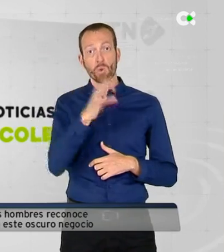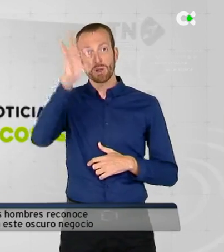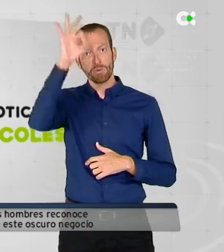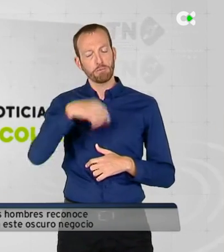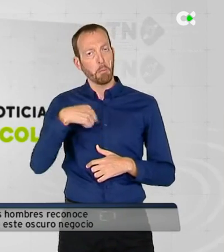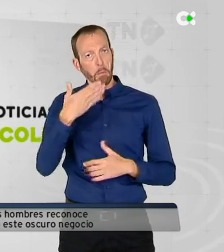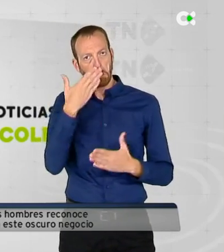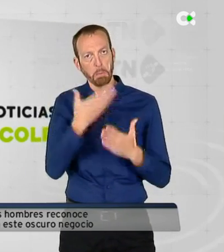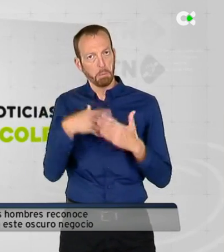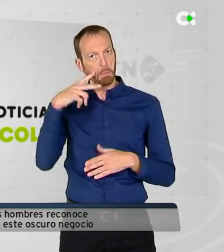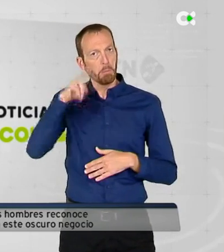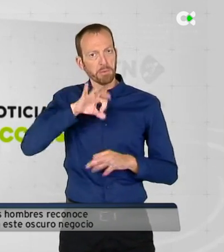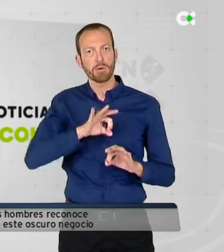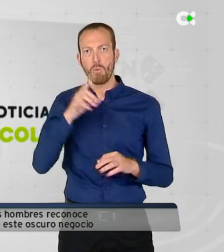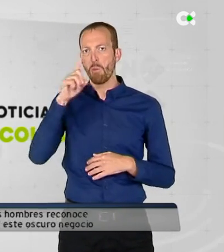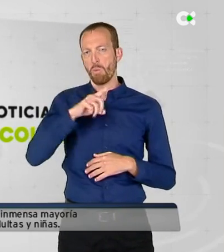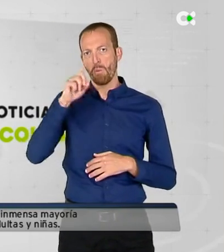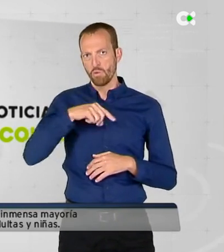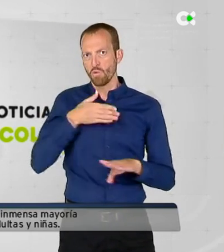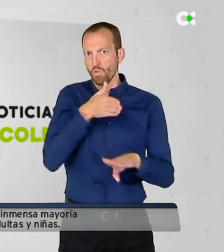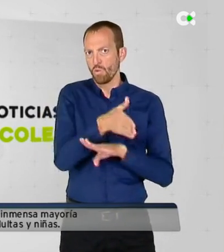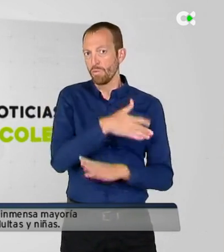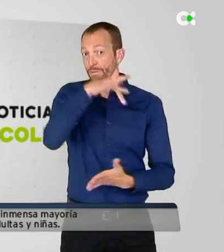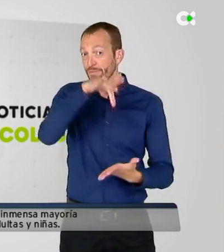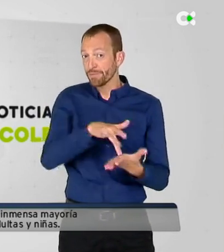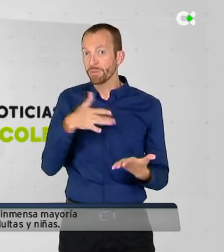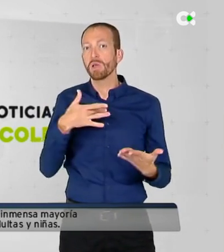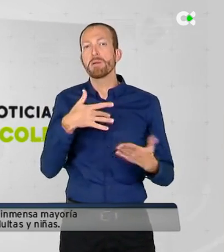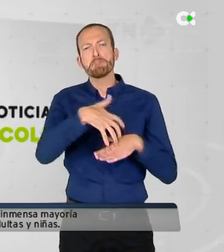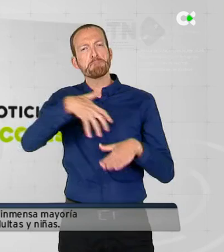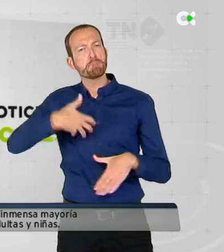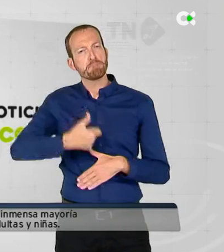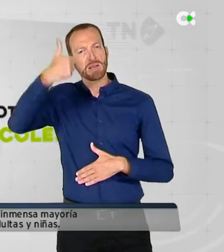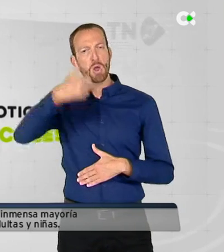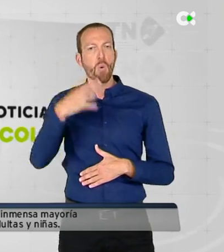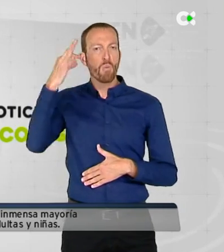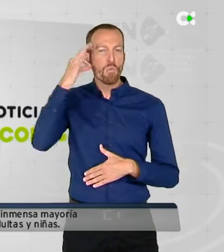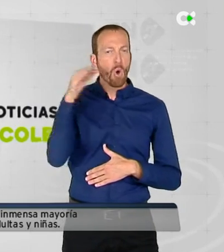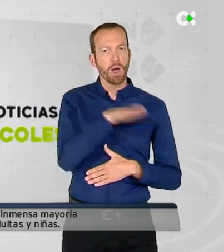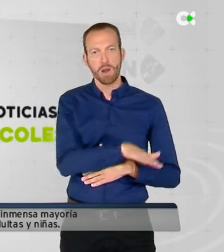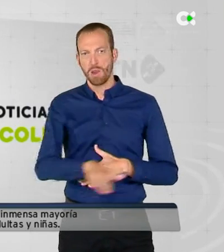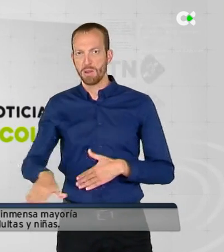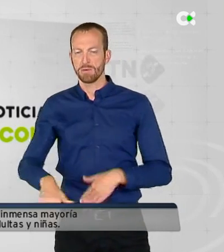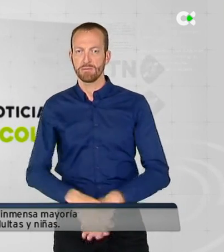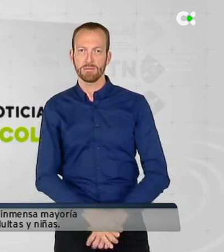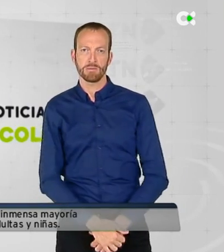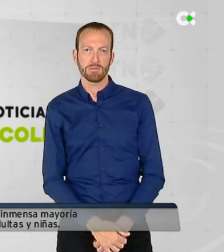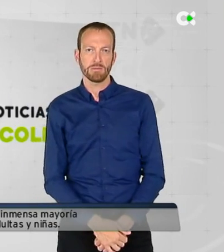reconoce haber participado en este oscuro negocio que afecta en su inmensa mayoría a mujeres, adultas y niñas.